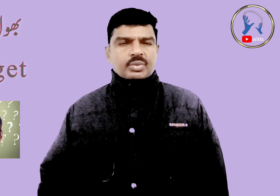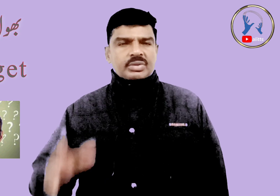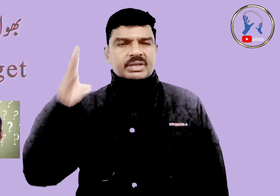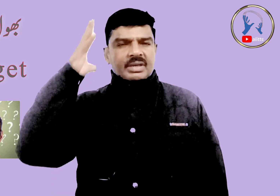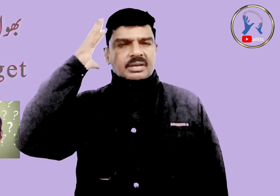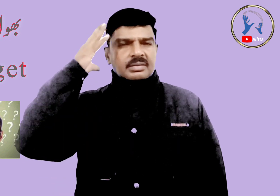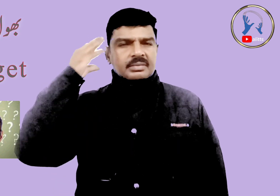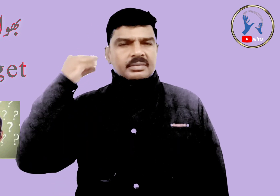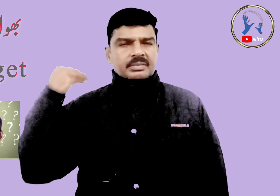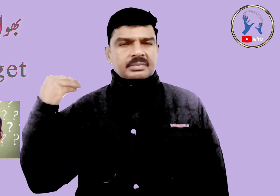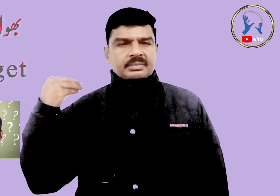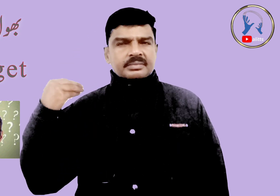भूल जाना।